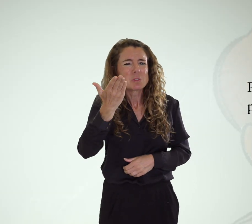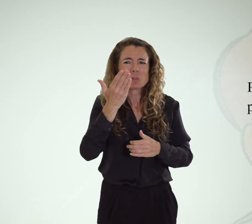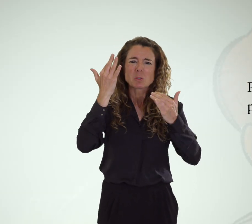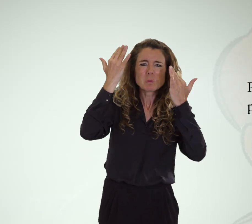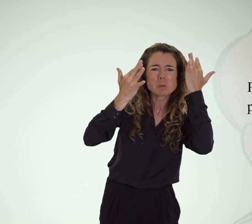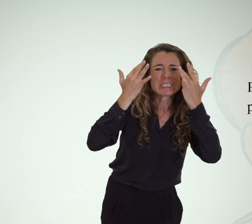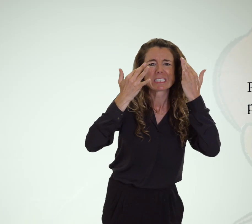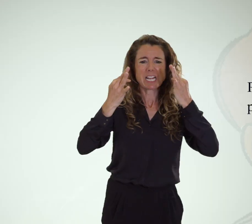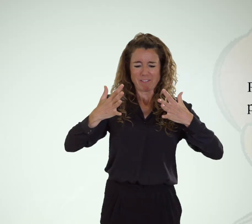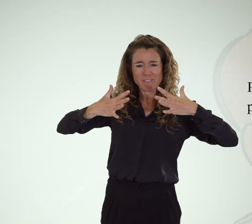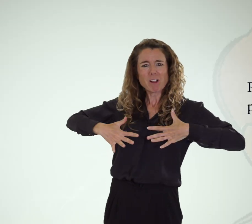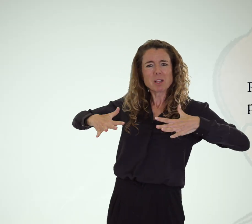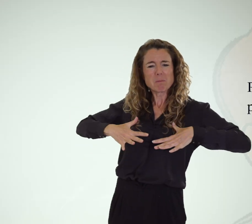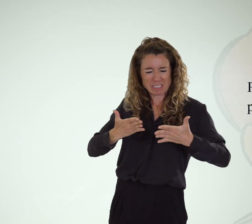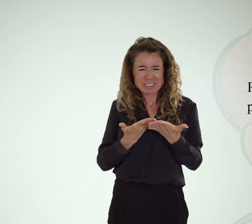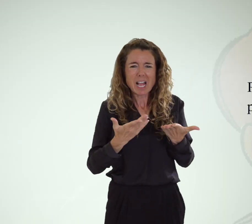Pourquoi alors vous faire du souci pour les vêtements ?